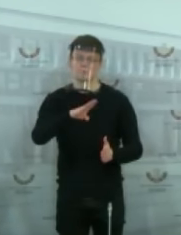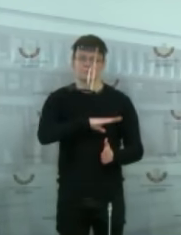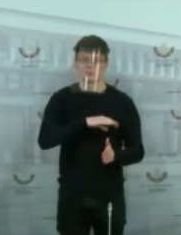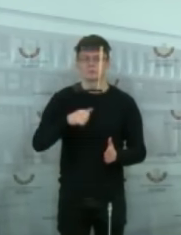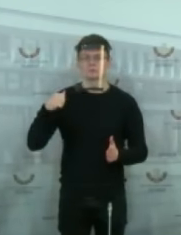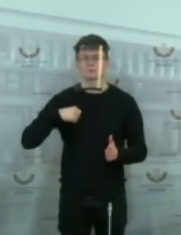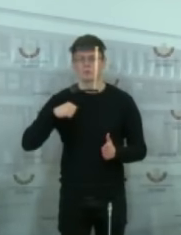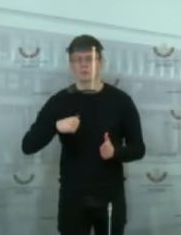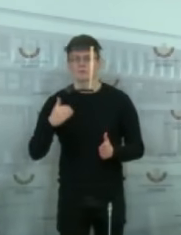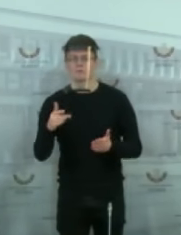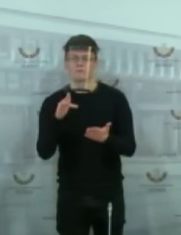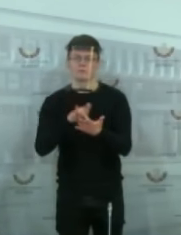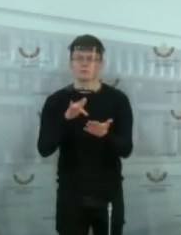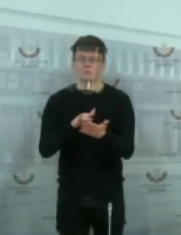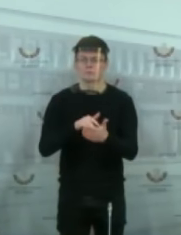skaičiaus vidurkis?